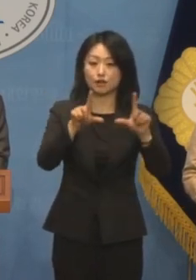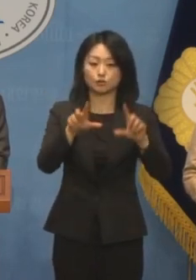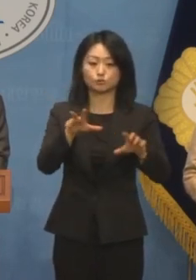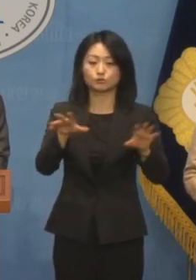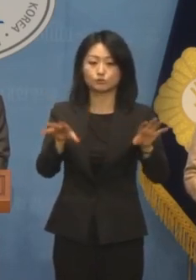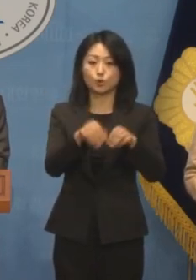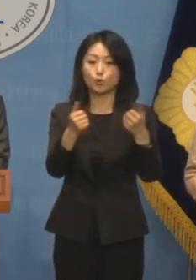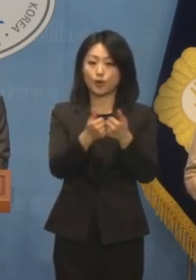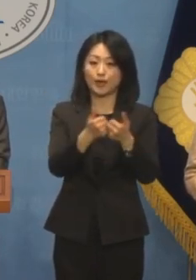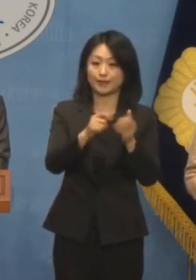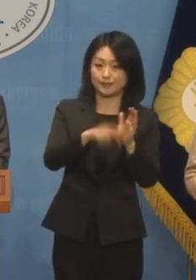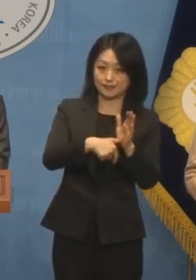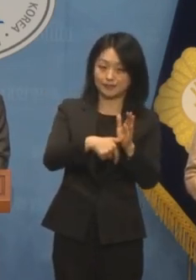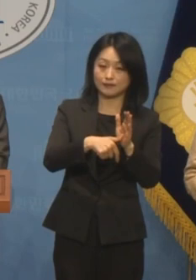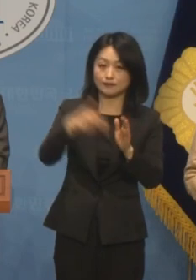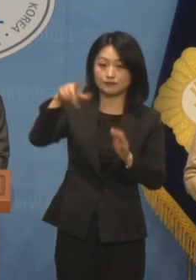총회에서